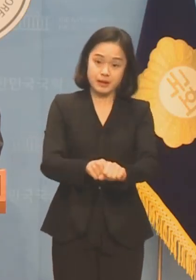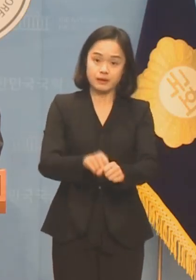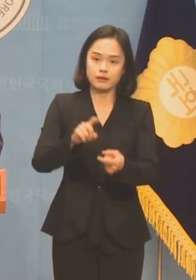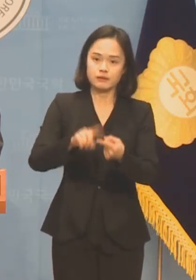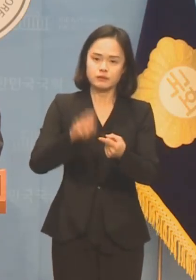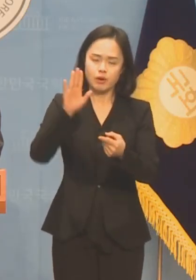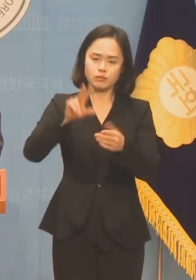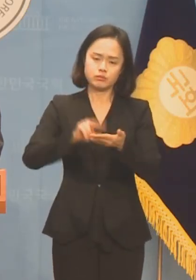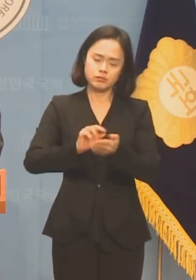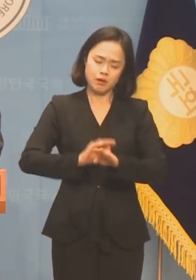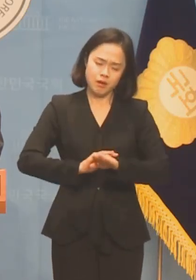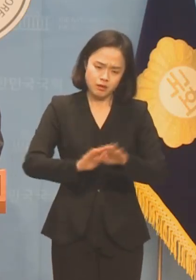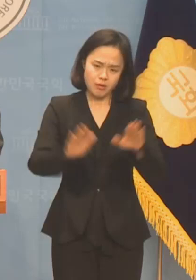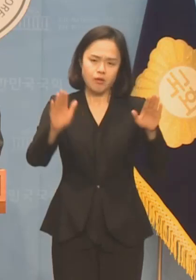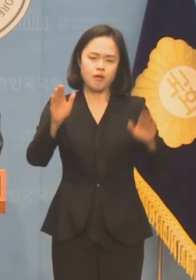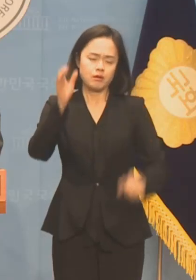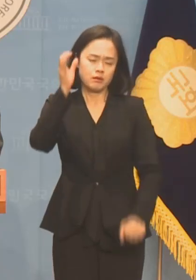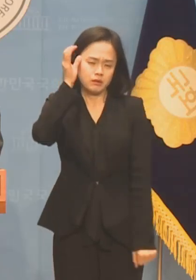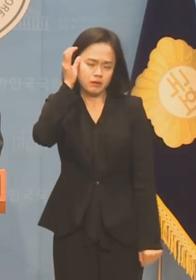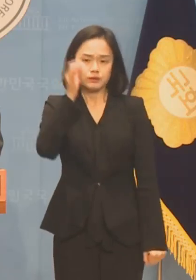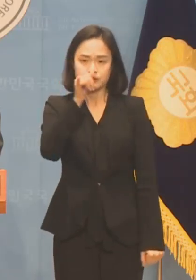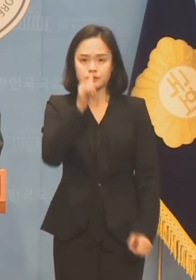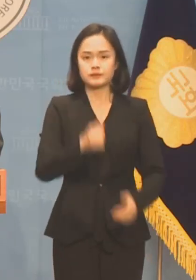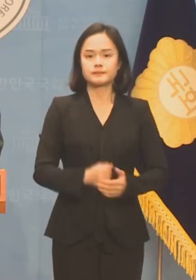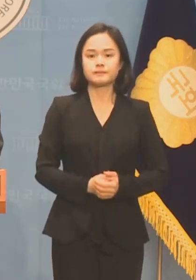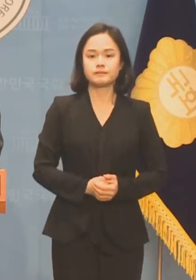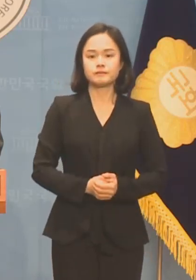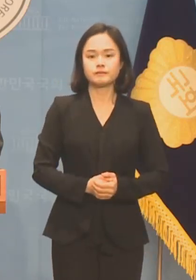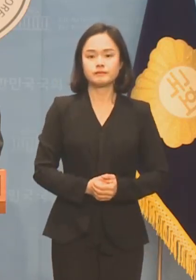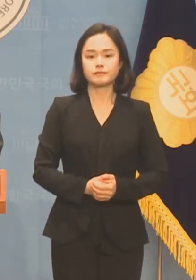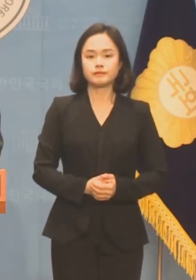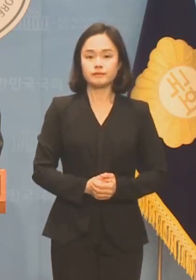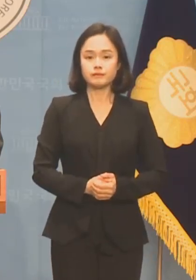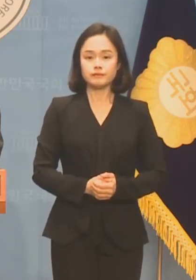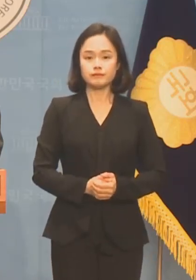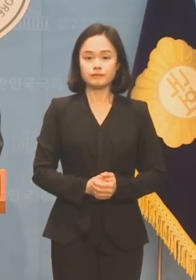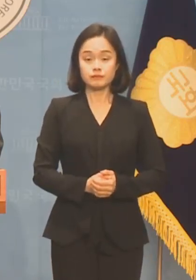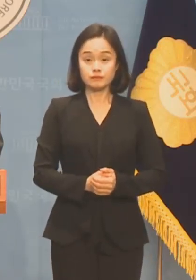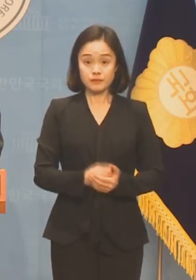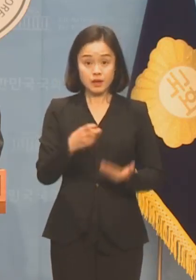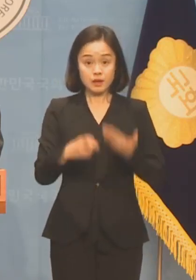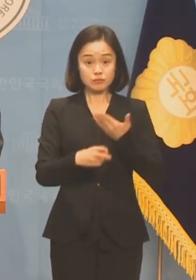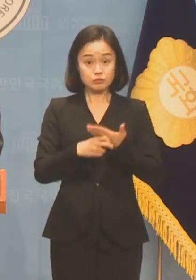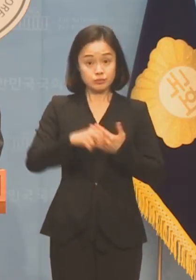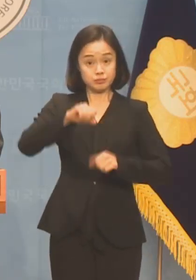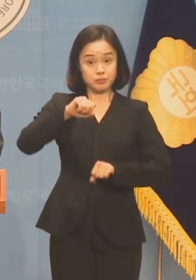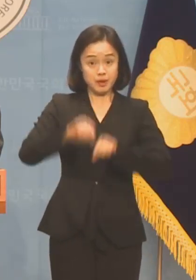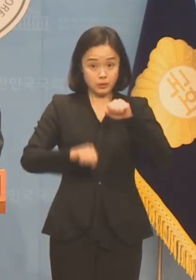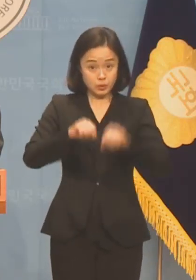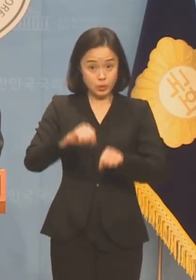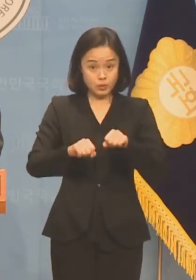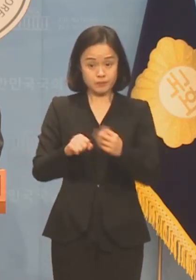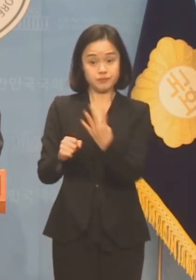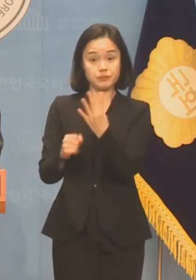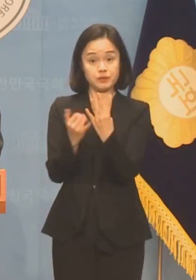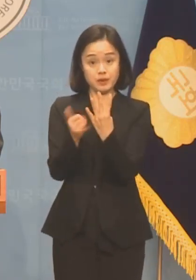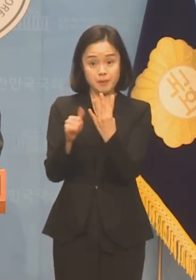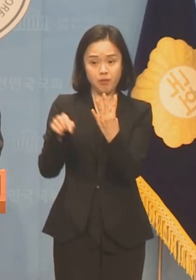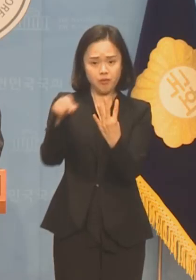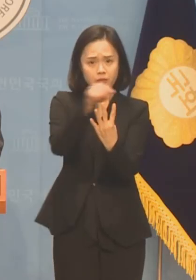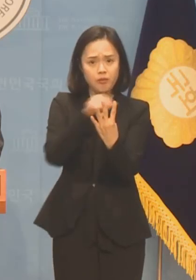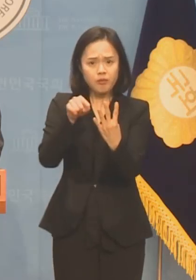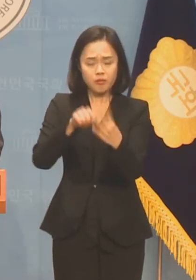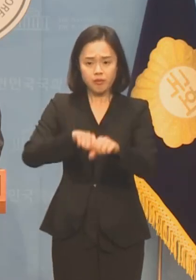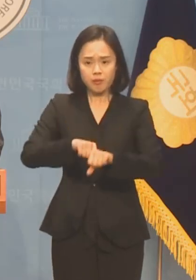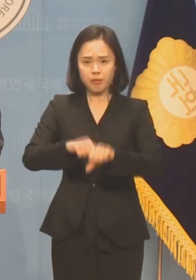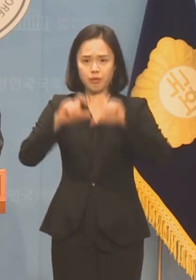좋겠습니다. 다만 대규모 부당노동 행위를 저지른 피고인들에 대해 전원 벌금형이 나왔다는